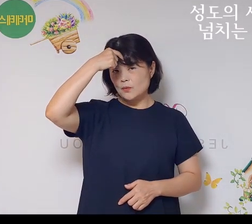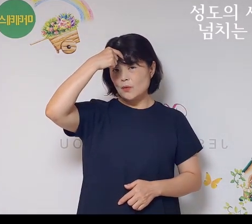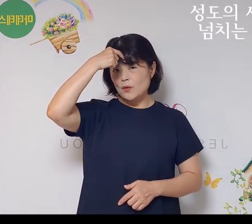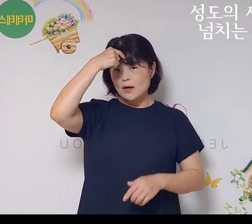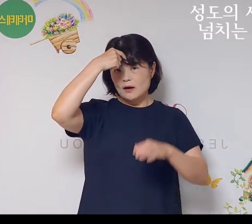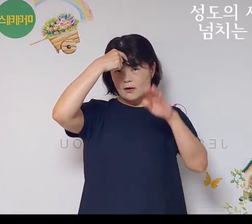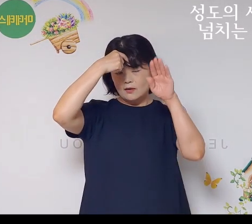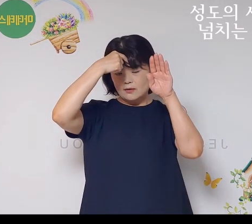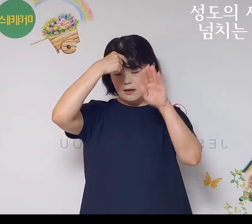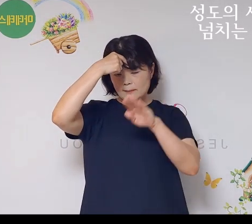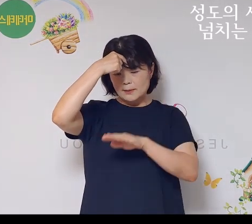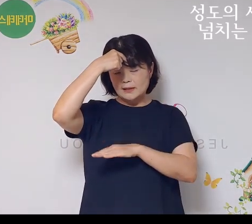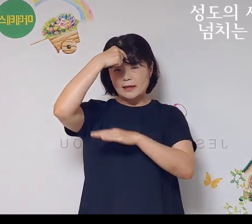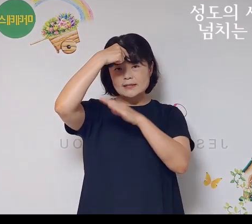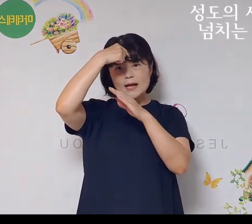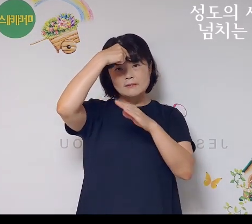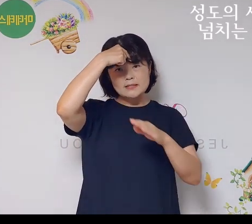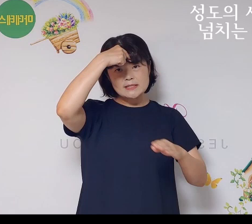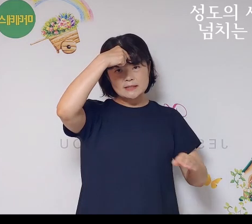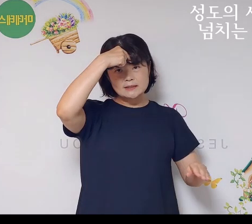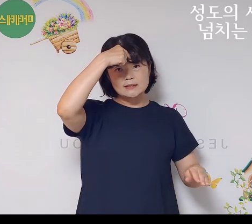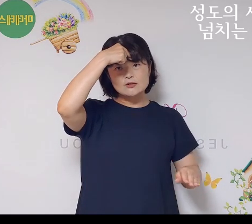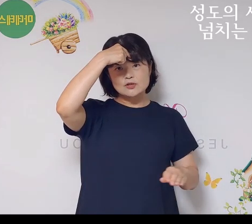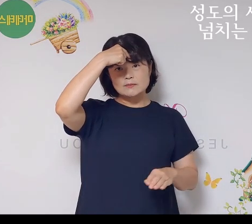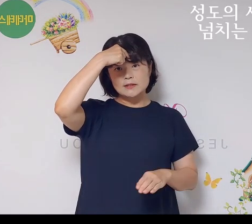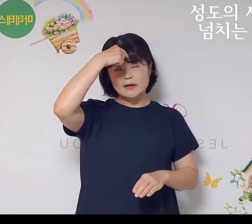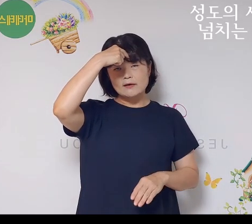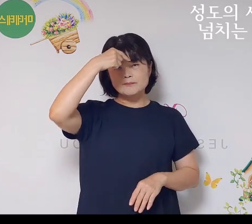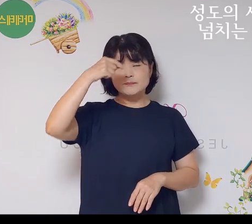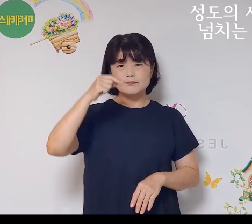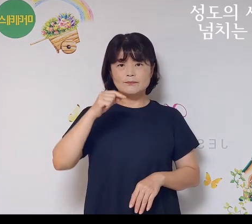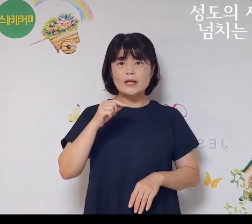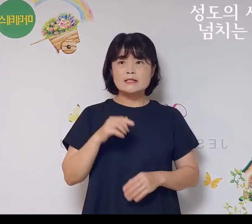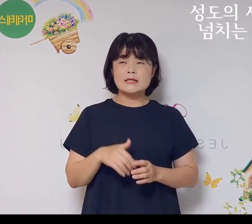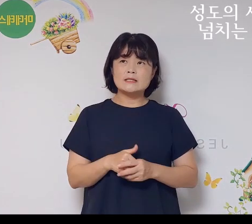내시고, 앞에다가 사람 인자를 그려주시면 돼요. 제가